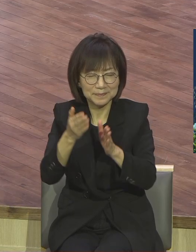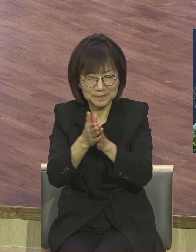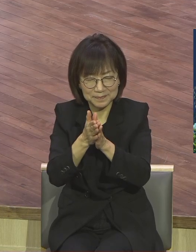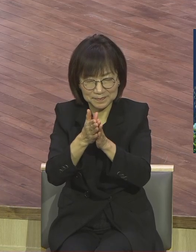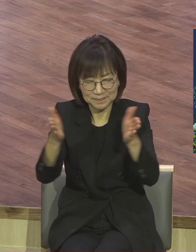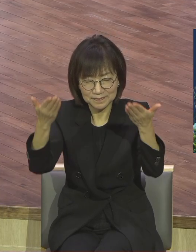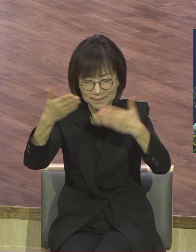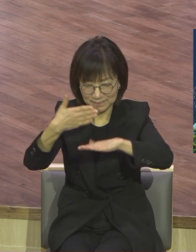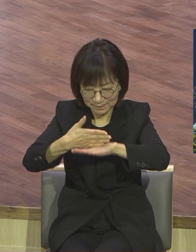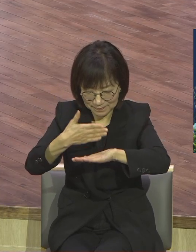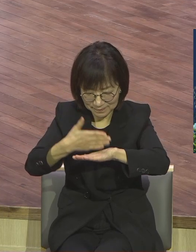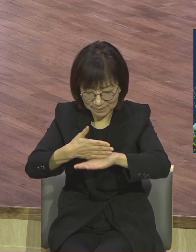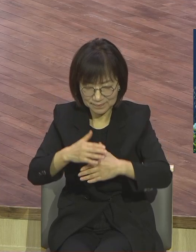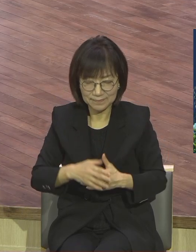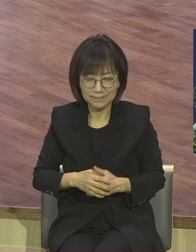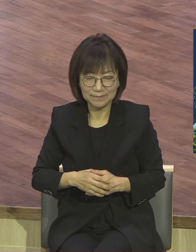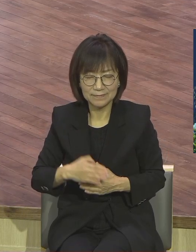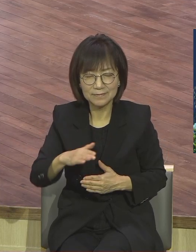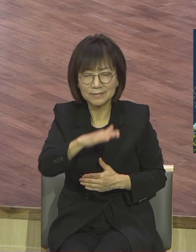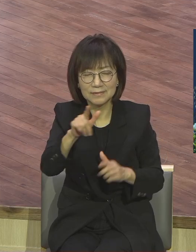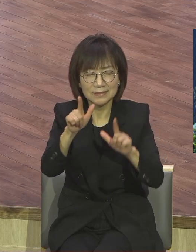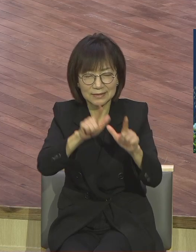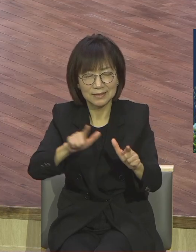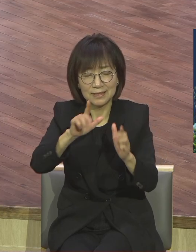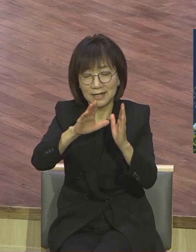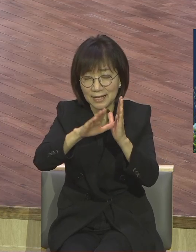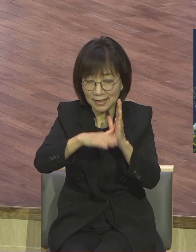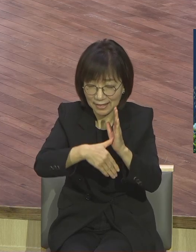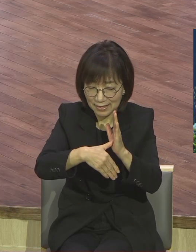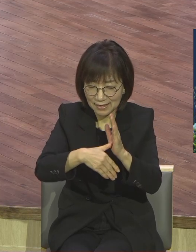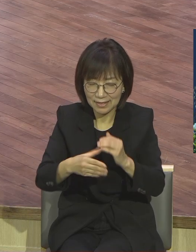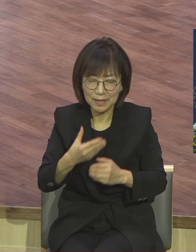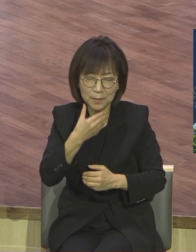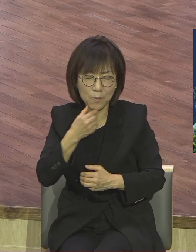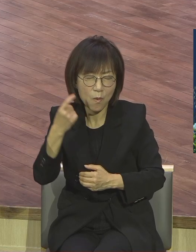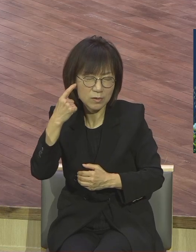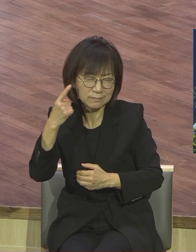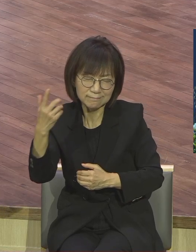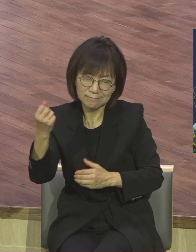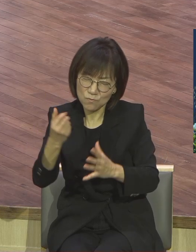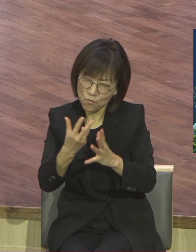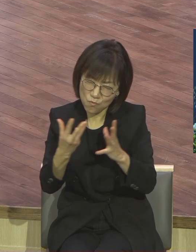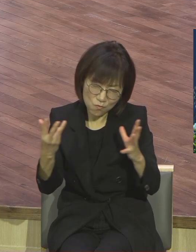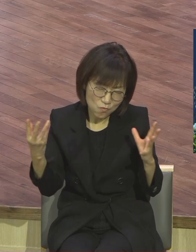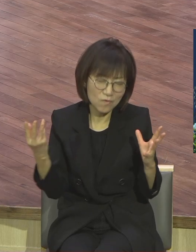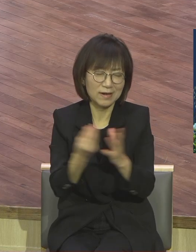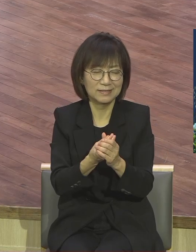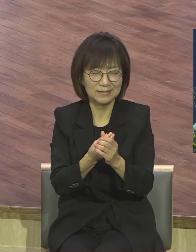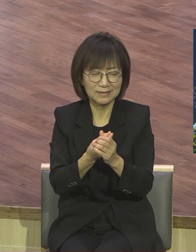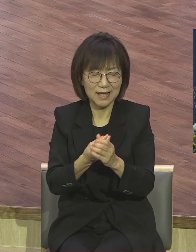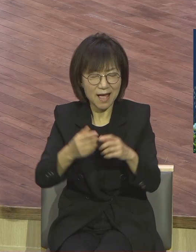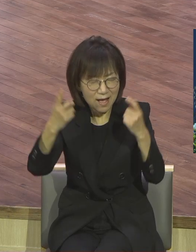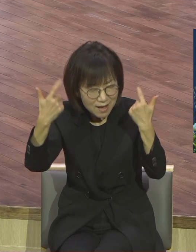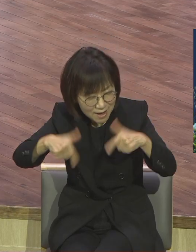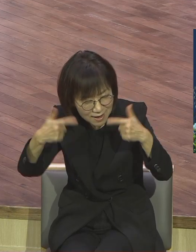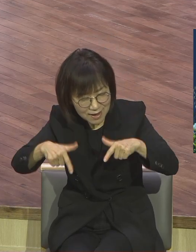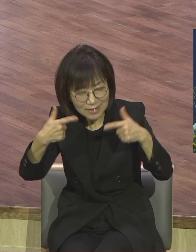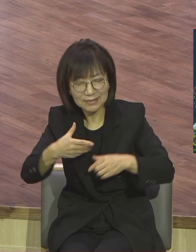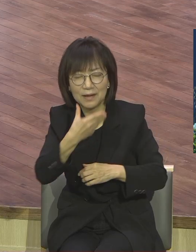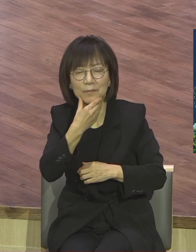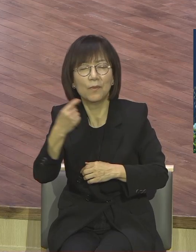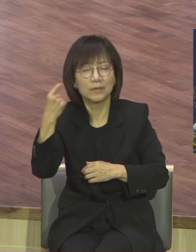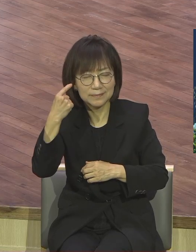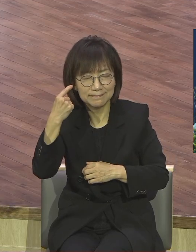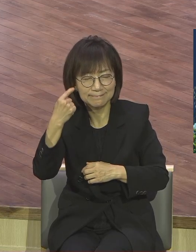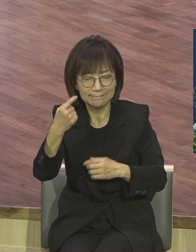우리의 삶이 이제는 완전히 복음 속에서 복음 안에 헤엄치고 복음으로 누리며 복음으로 바라보고 복음으로 대화하며